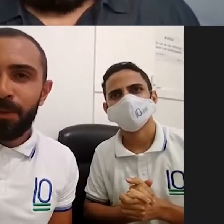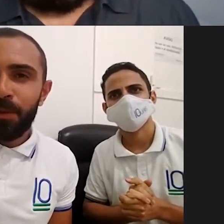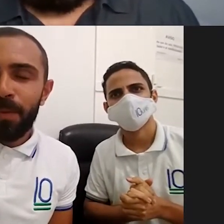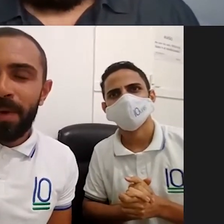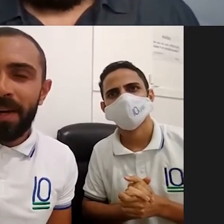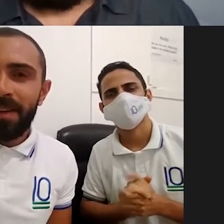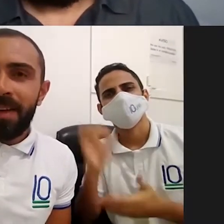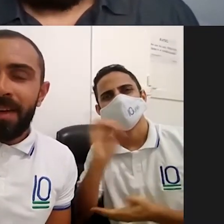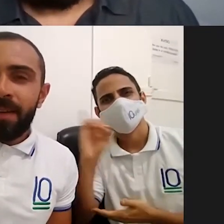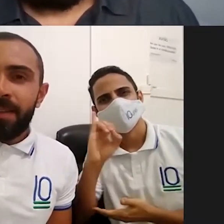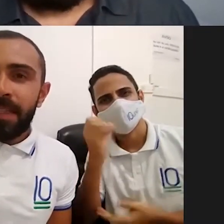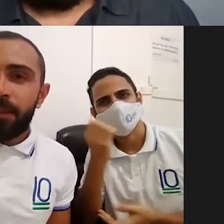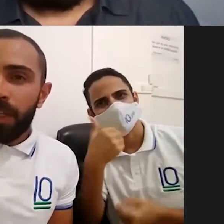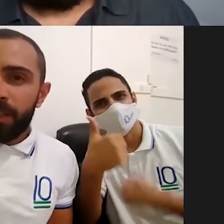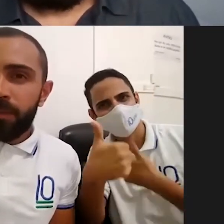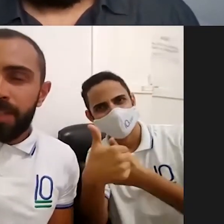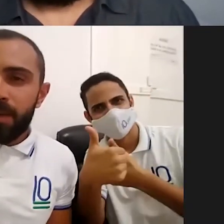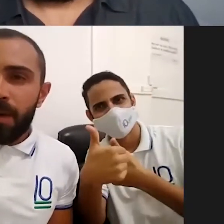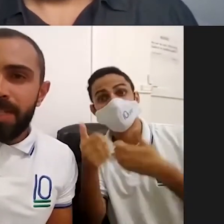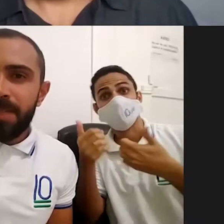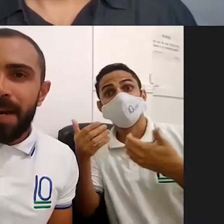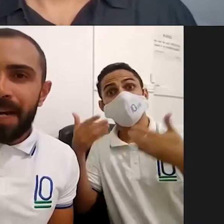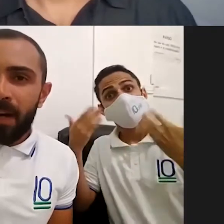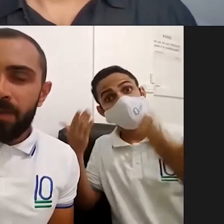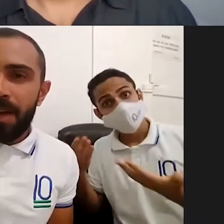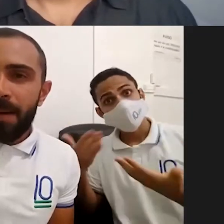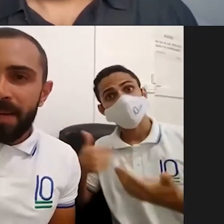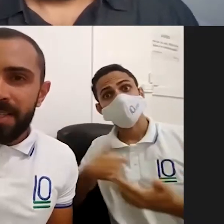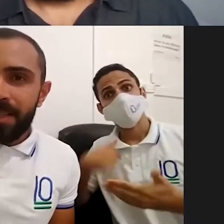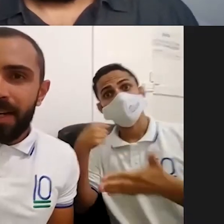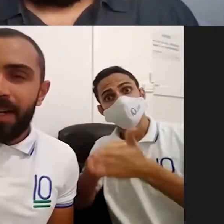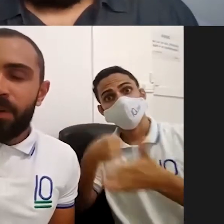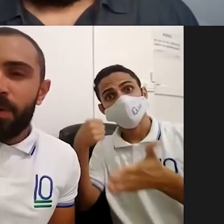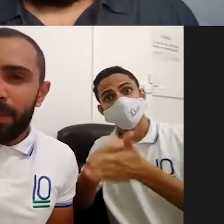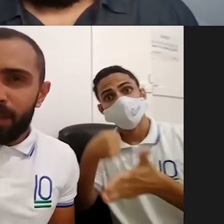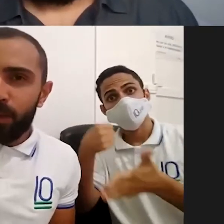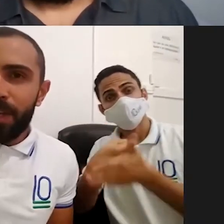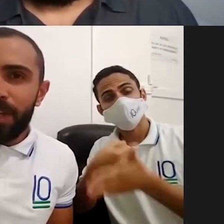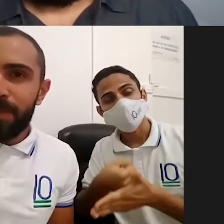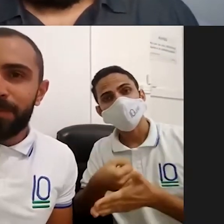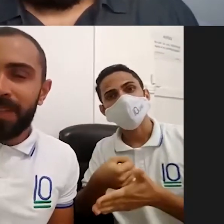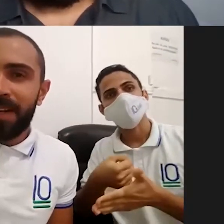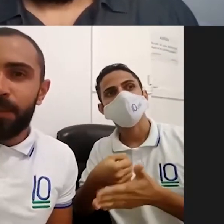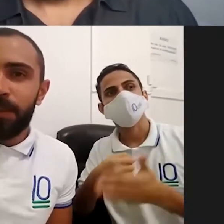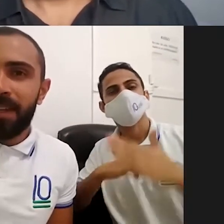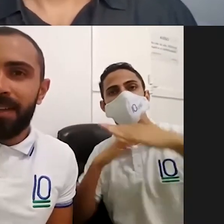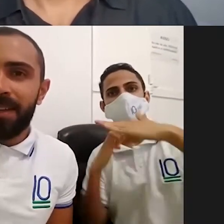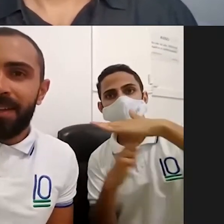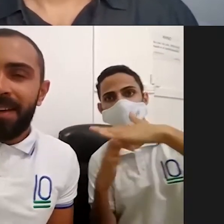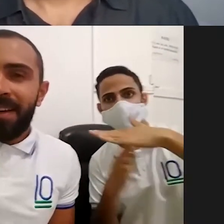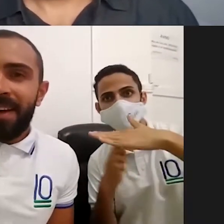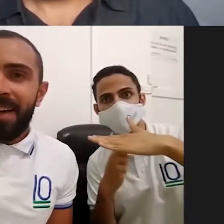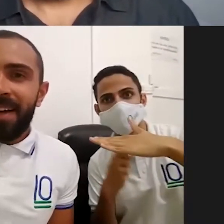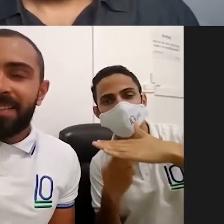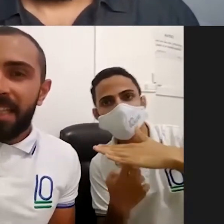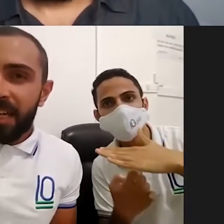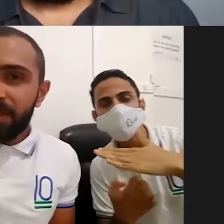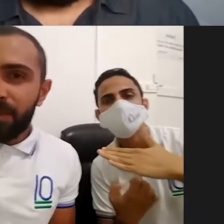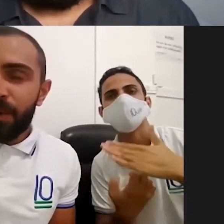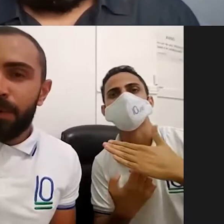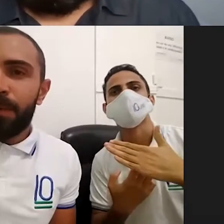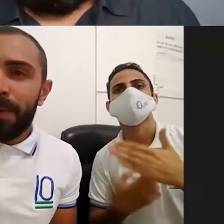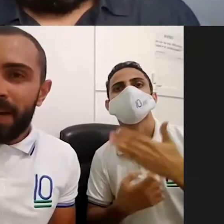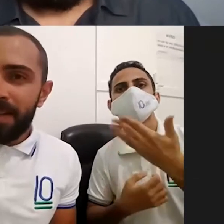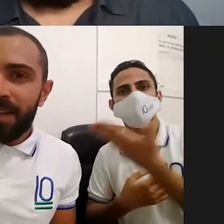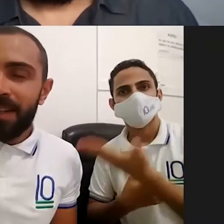Fala, Robson, tudo bem? Dentro do coletivo Desiguais, minha causa é representar o empreendedorismo. Tá? Eu que há 7